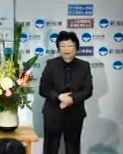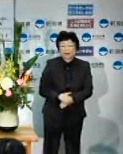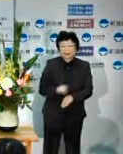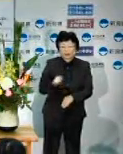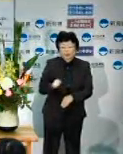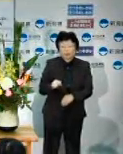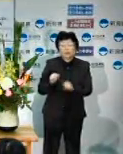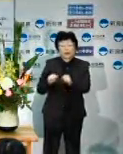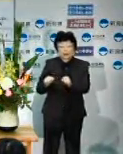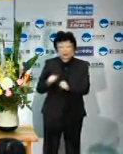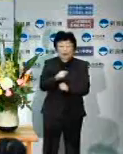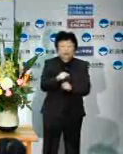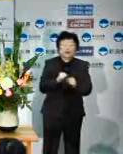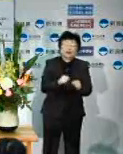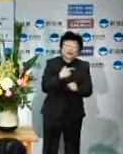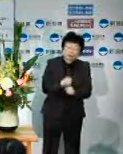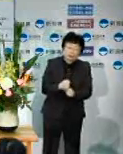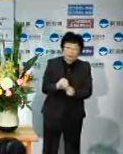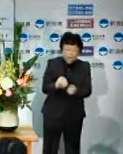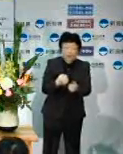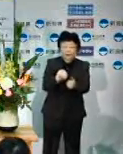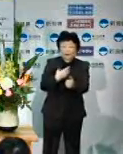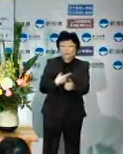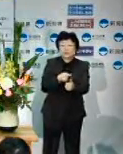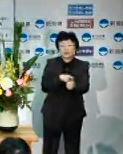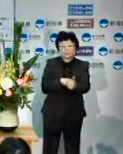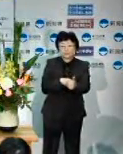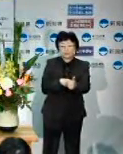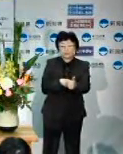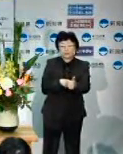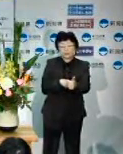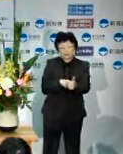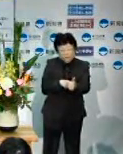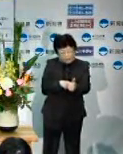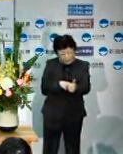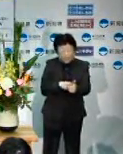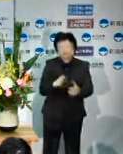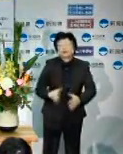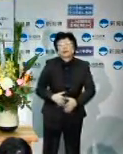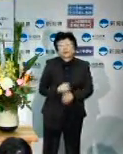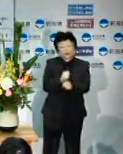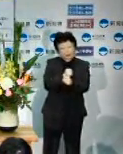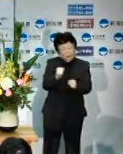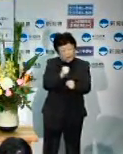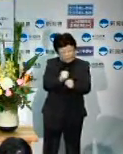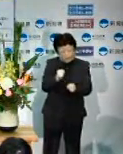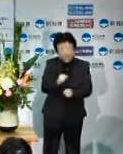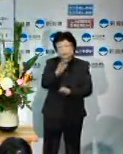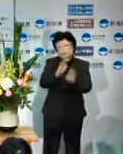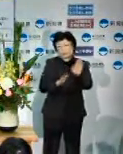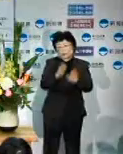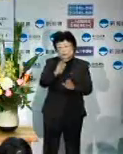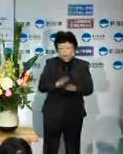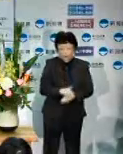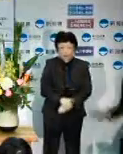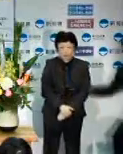こういうこともやりたい、ああいうこともやりたいということをおっしゃられていて、まとまっていないというのが現状です